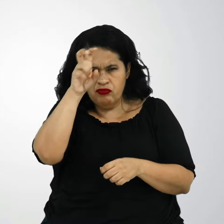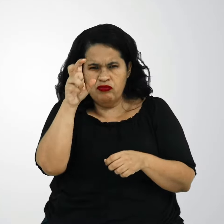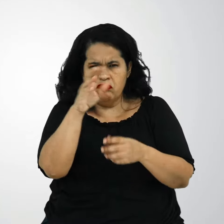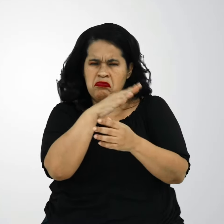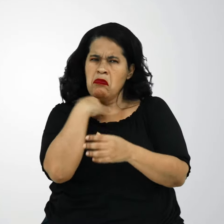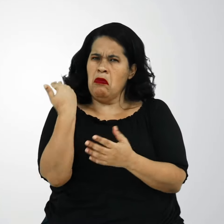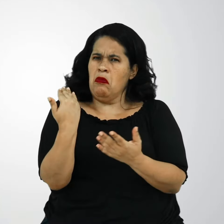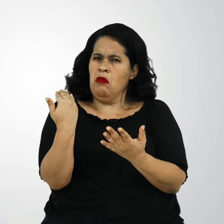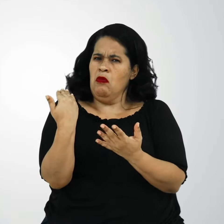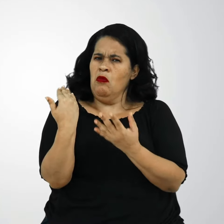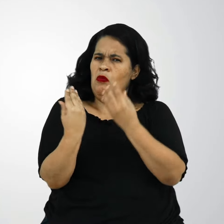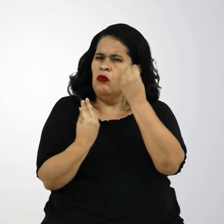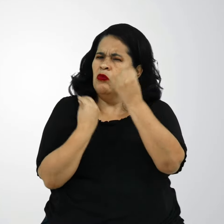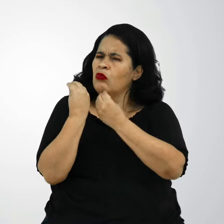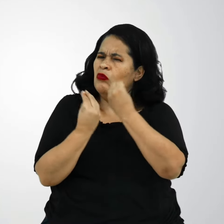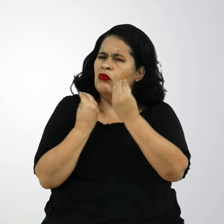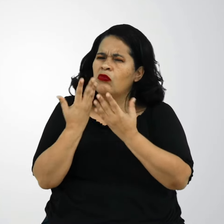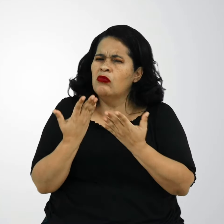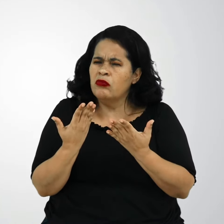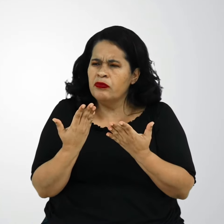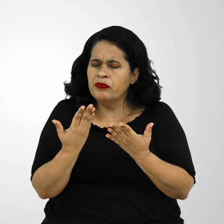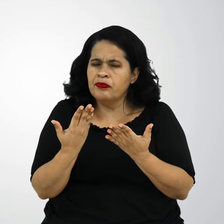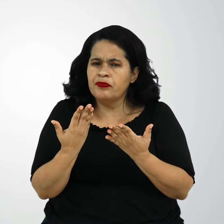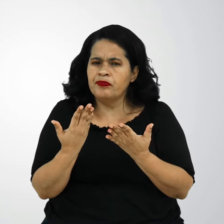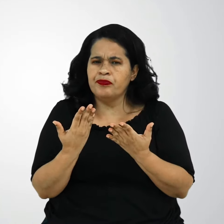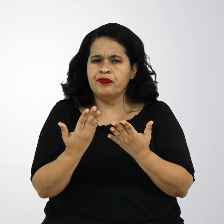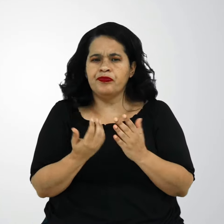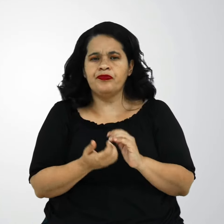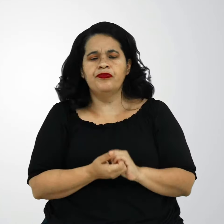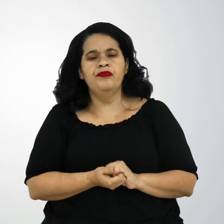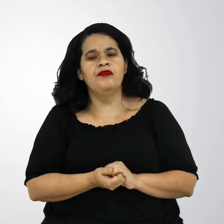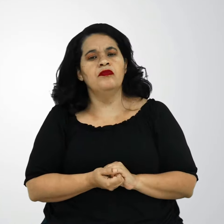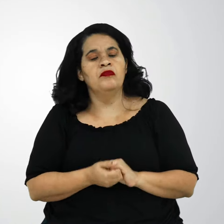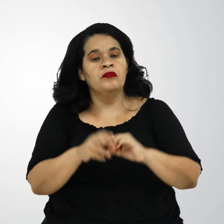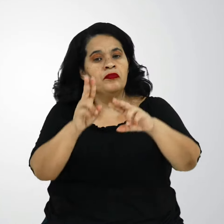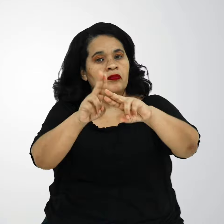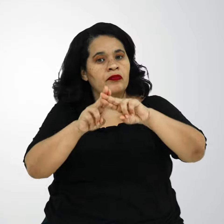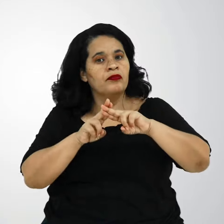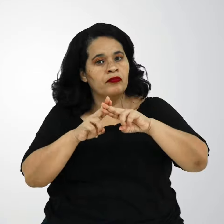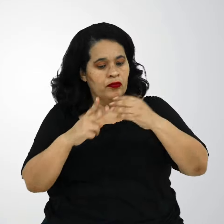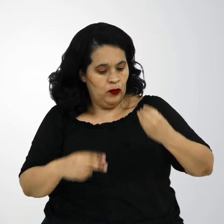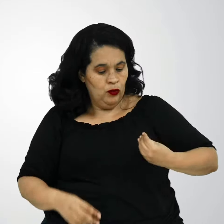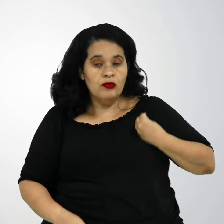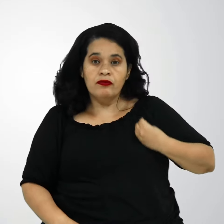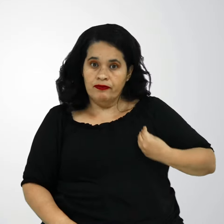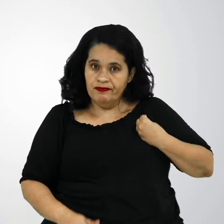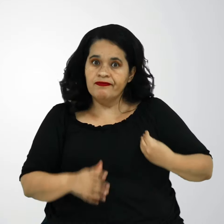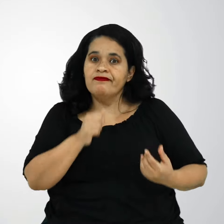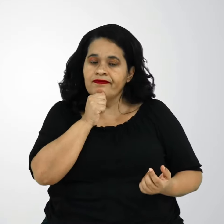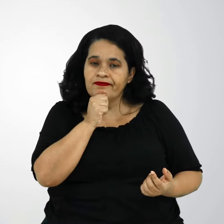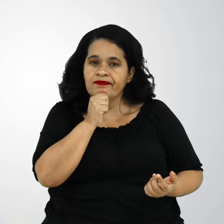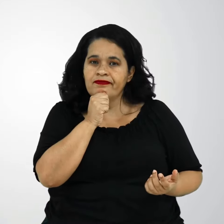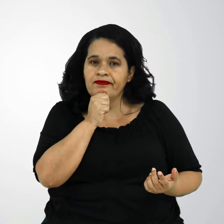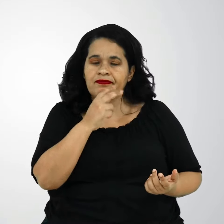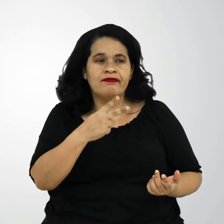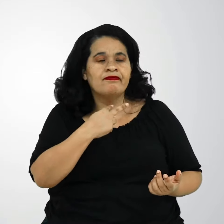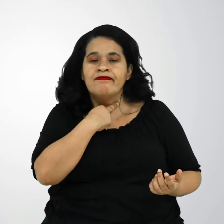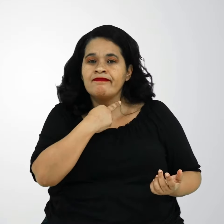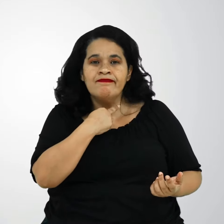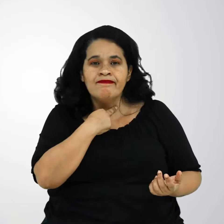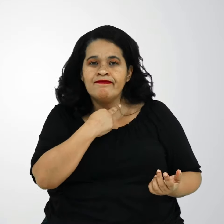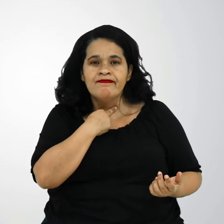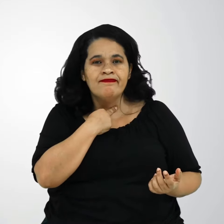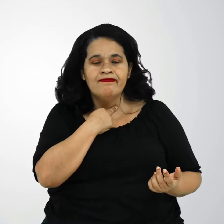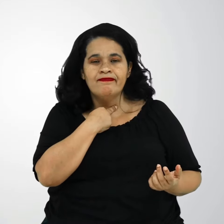quem? Herodes o Grande. Para saber do bebê. E ele estava vivo ainda. Ele estava vivo. Então não pode ser 753. Então só